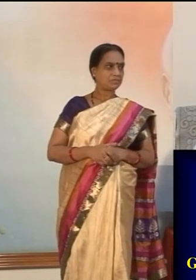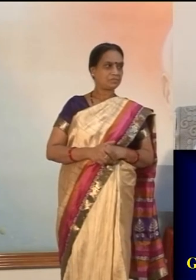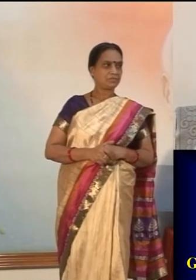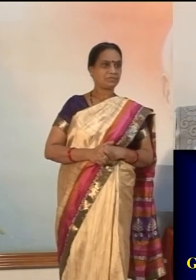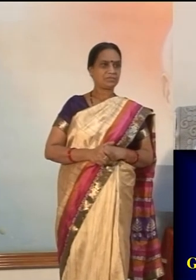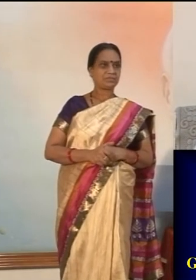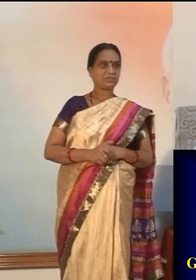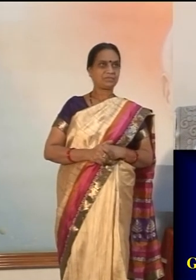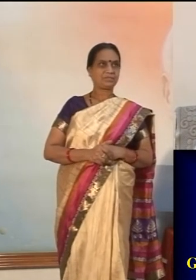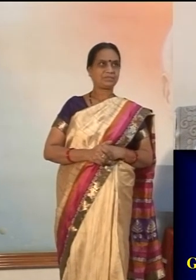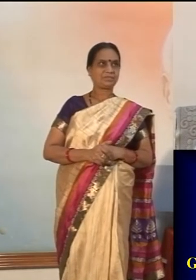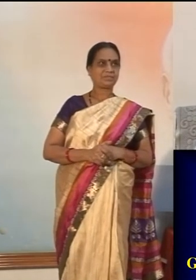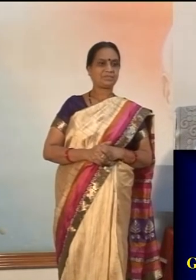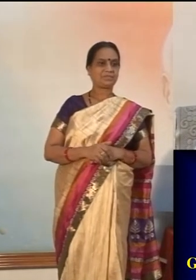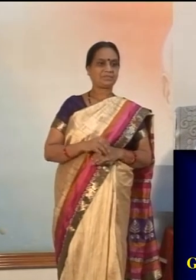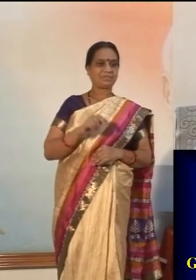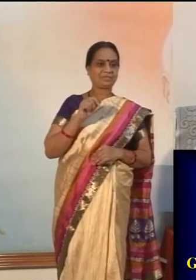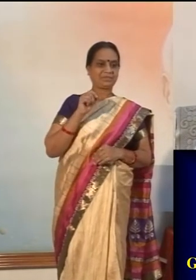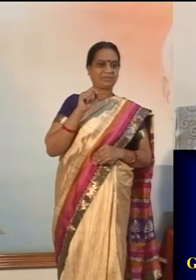तो अब आपको पता चला